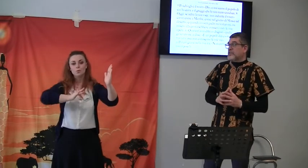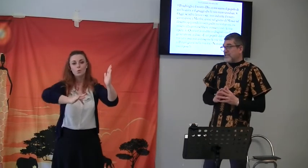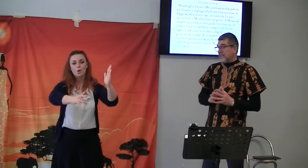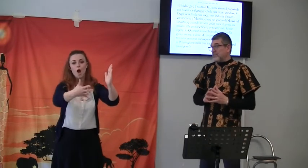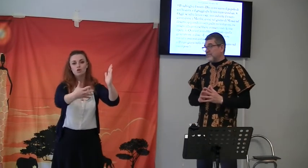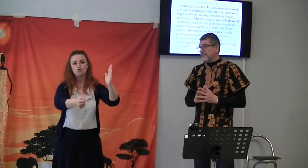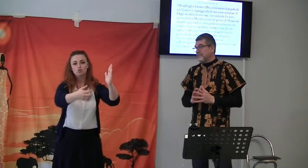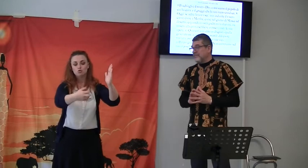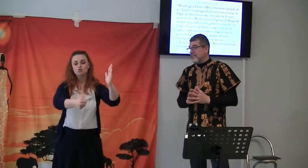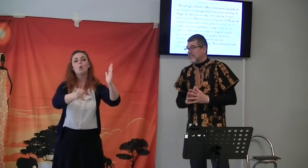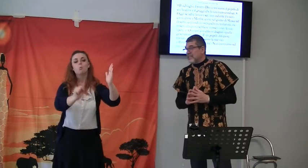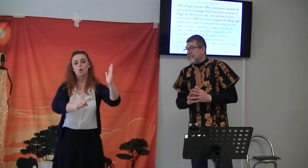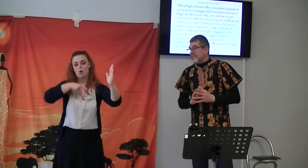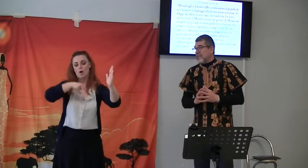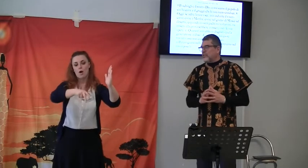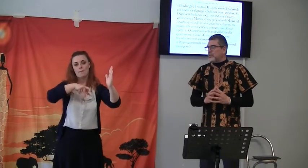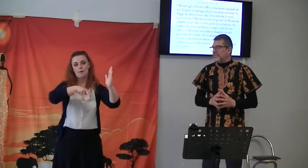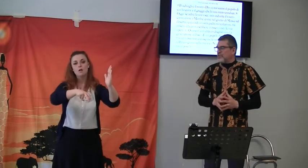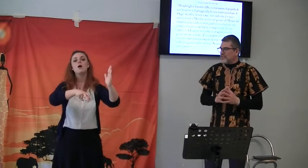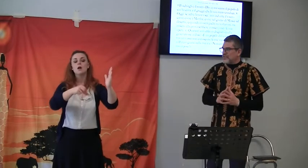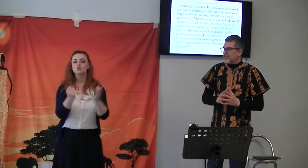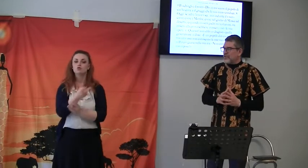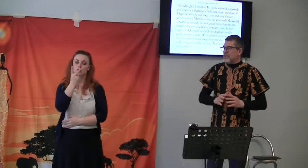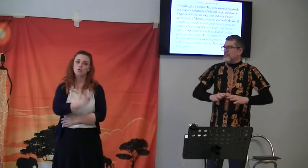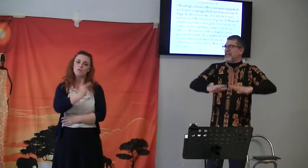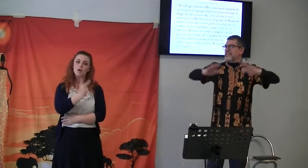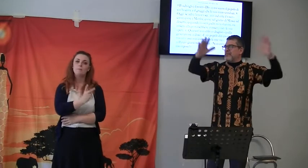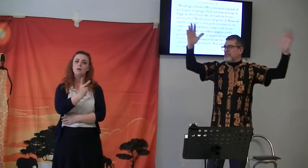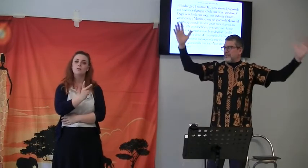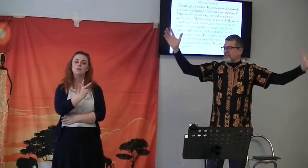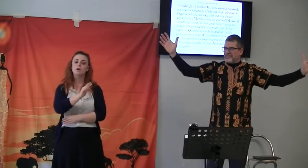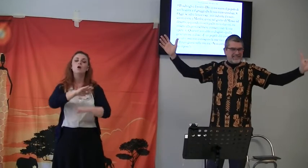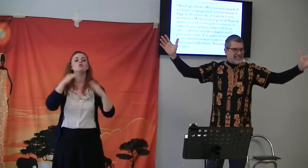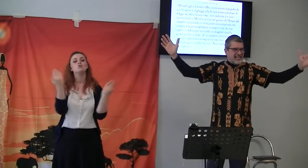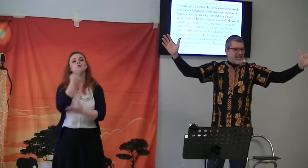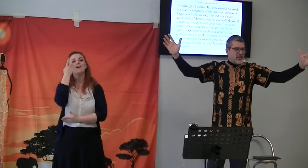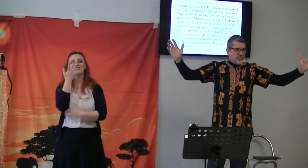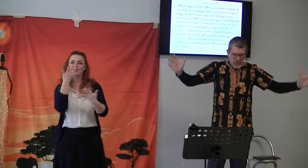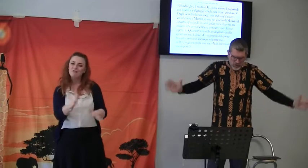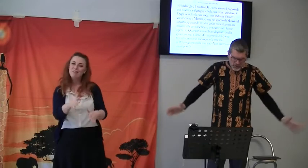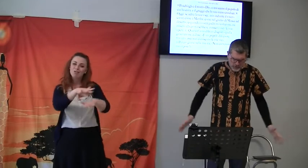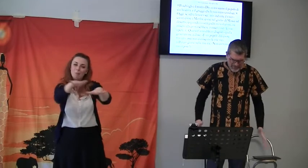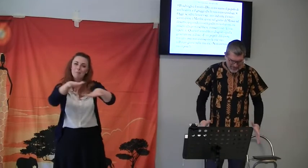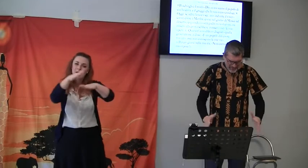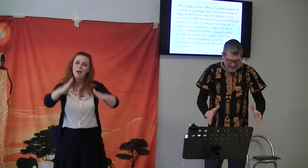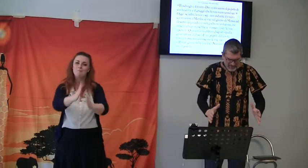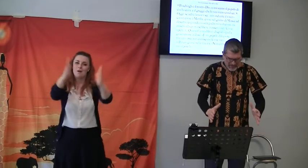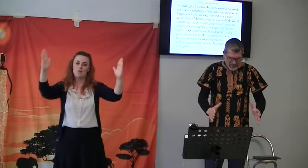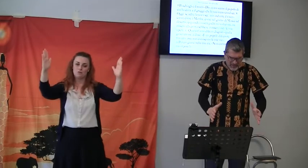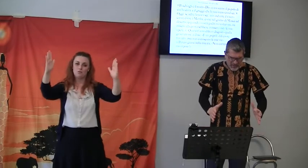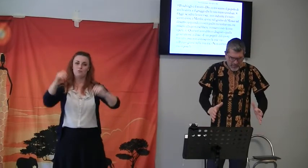E così è stato. E tutti hanno visto come il mare si è aperto, come loro sono